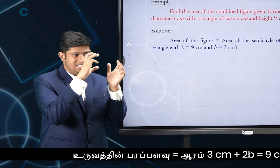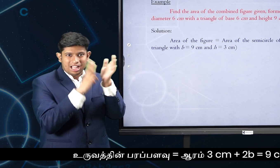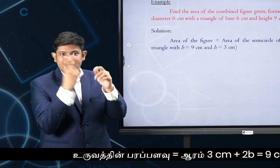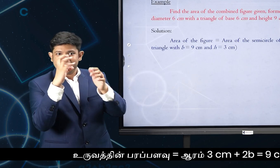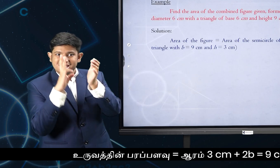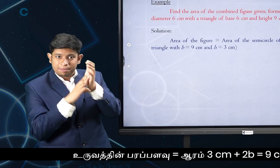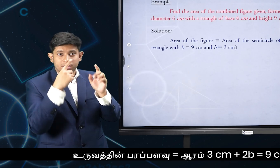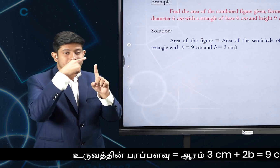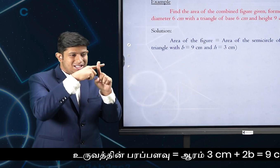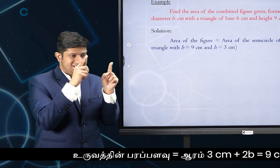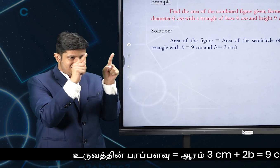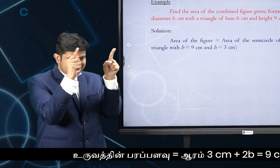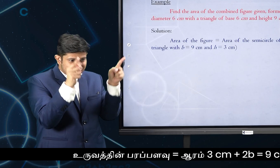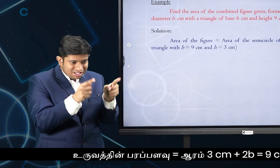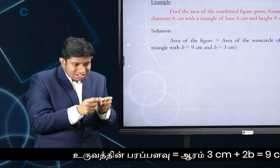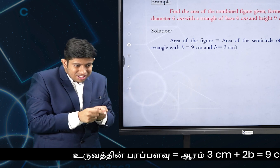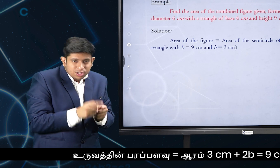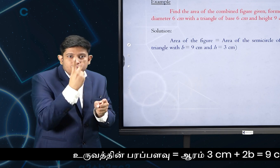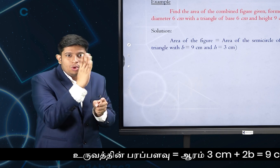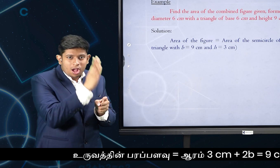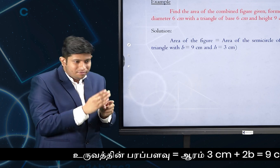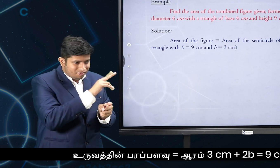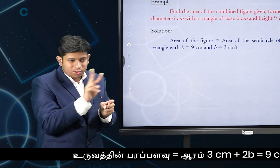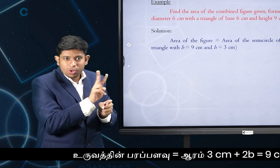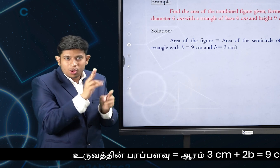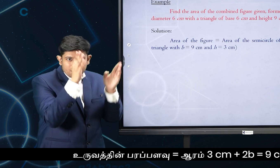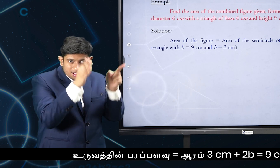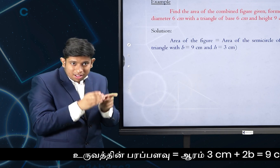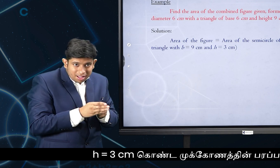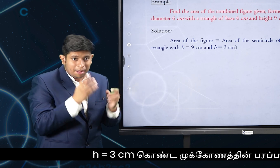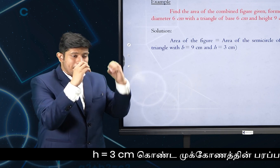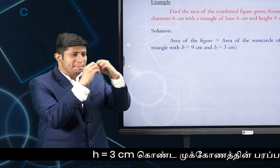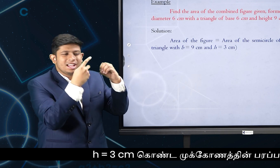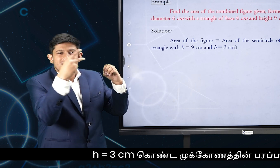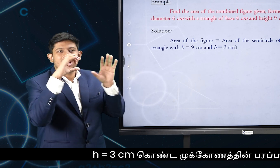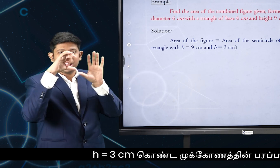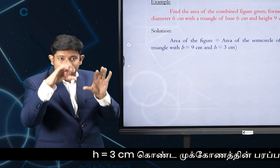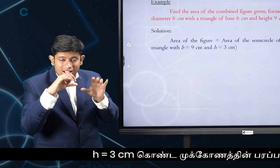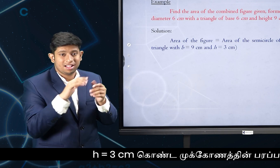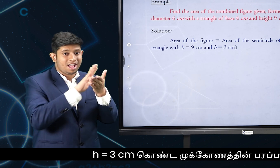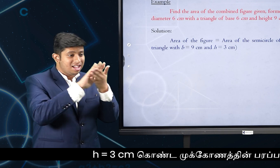கூட்டல் 2b ஈடு 9 சென்டிமீட்டர் மற்றும் h ஈடு 3